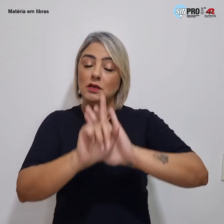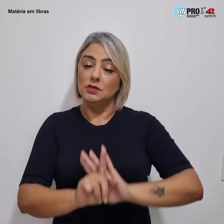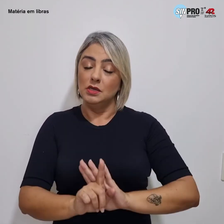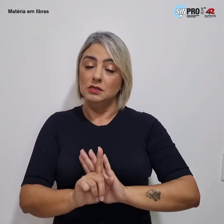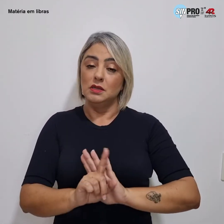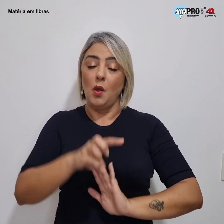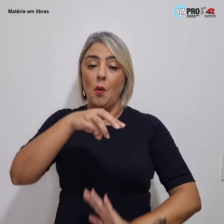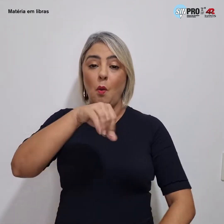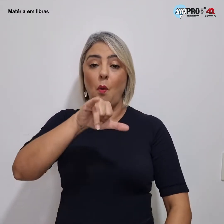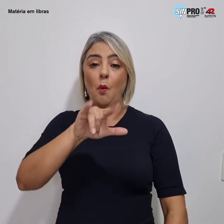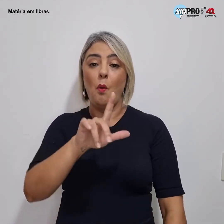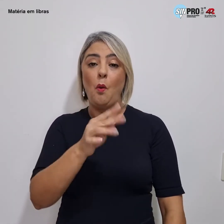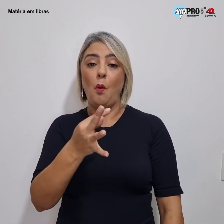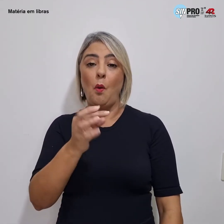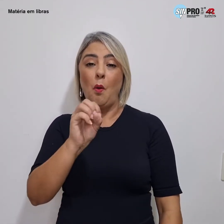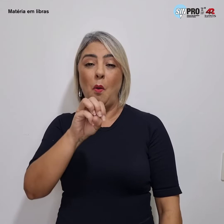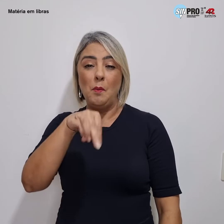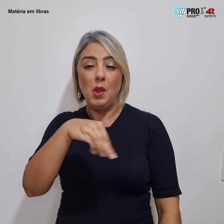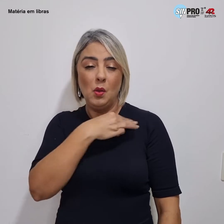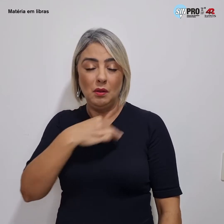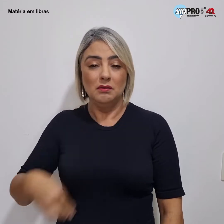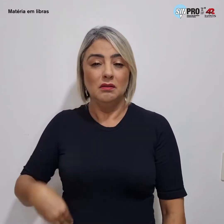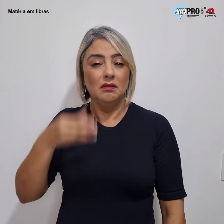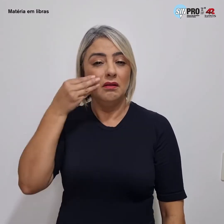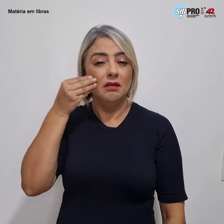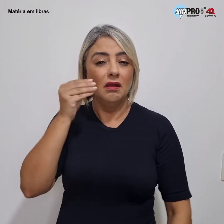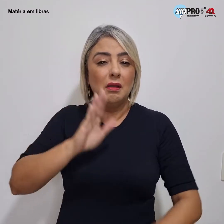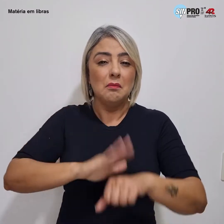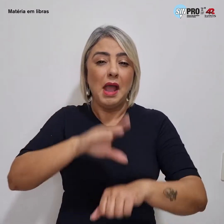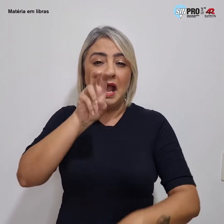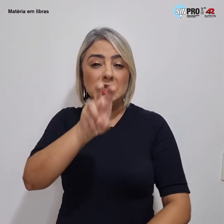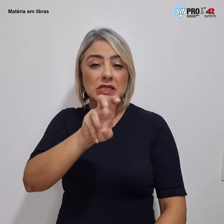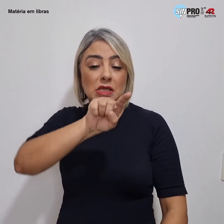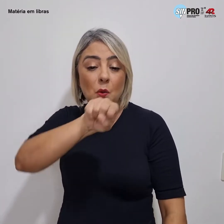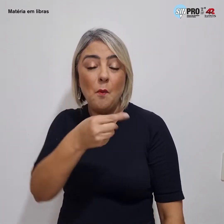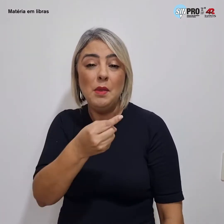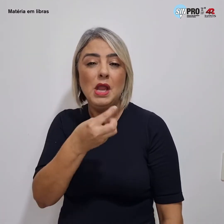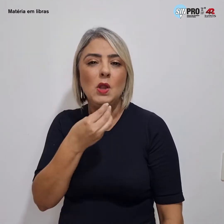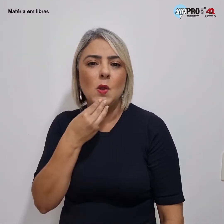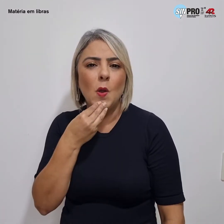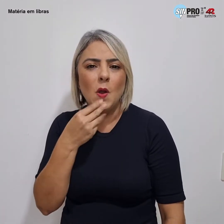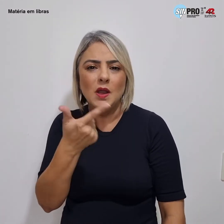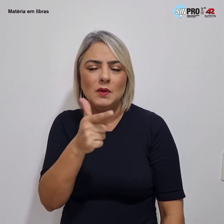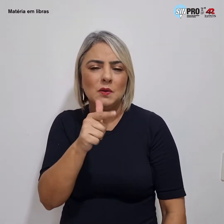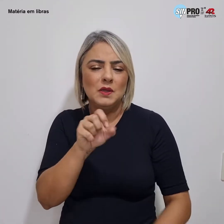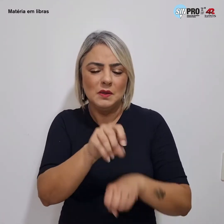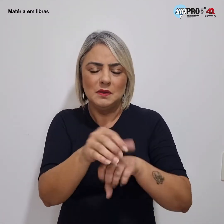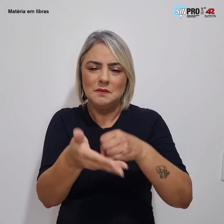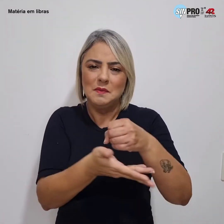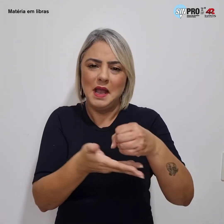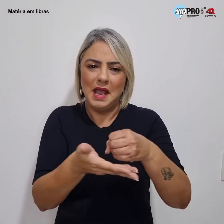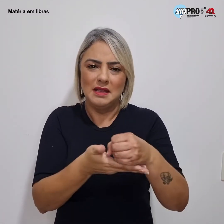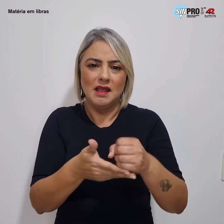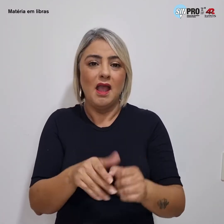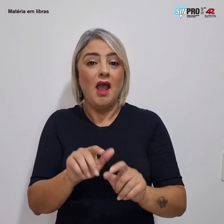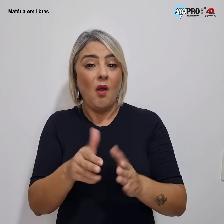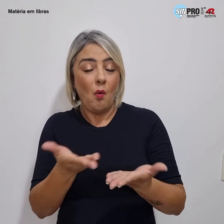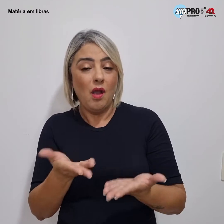Gestão Milton Ribeiro deixou mais de 5 milhões sem educação básica. Assim, ao dizer